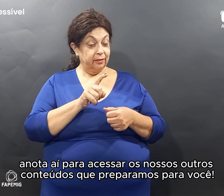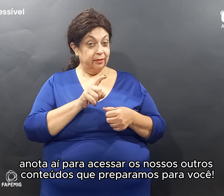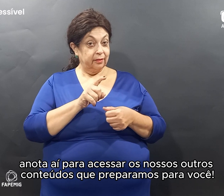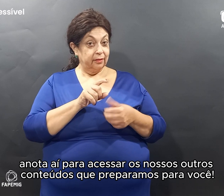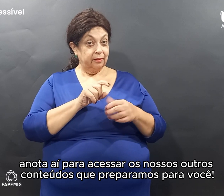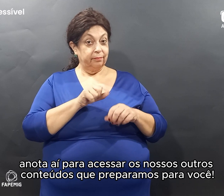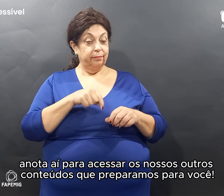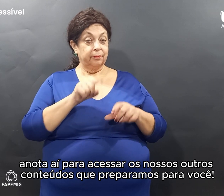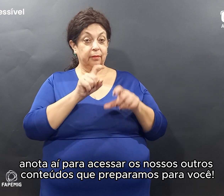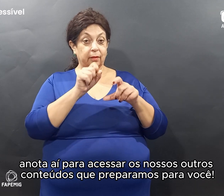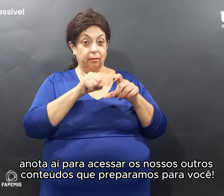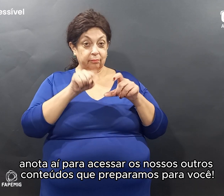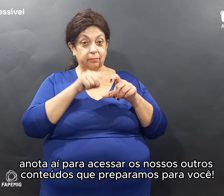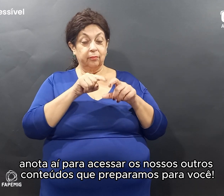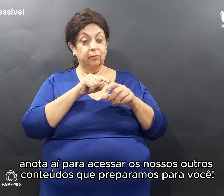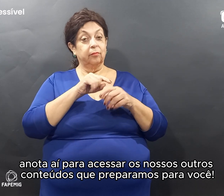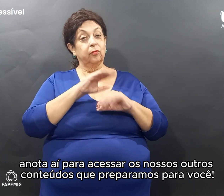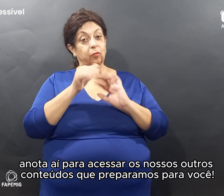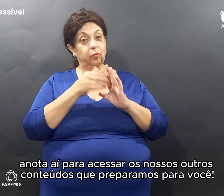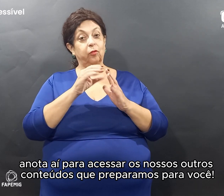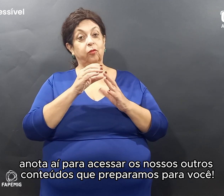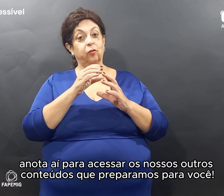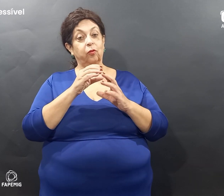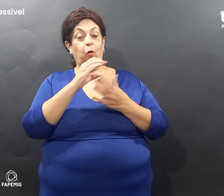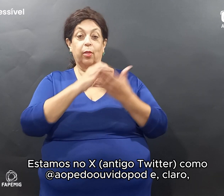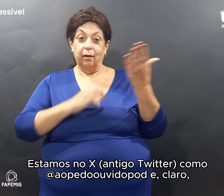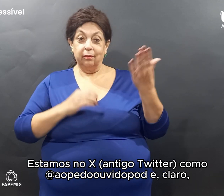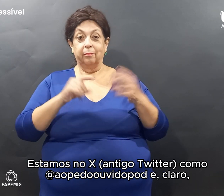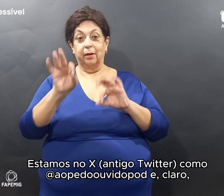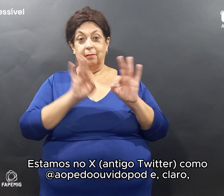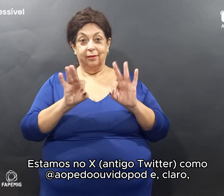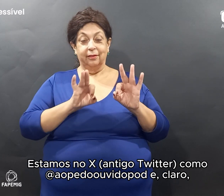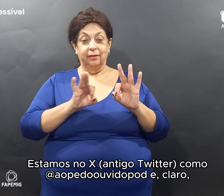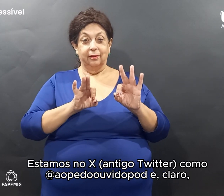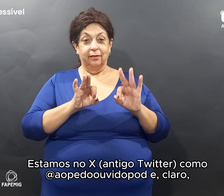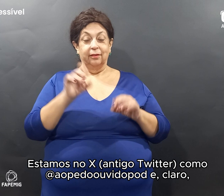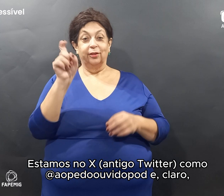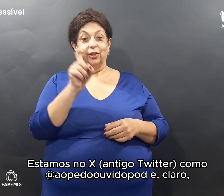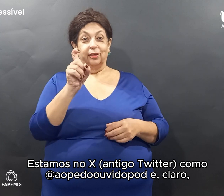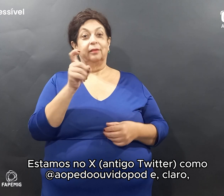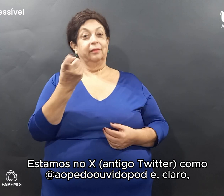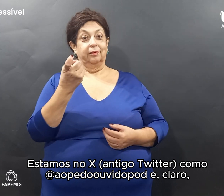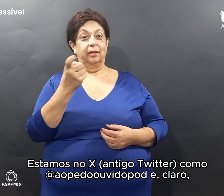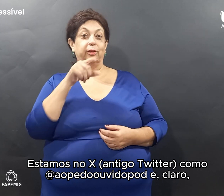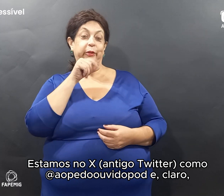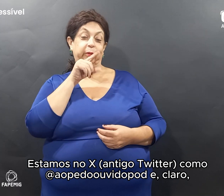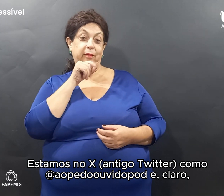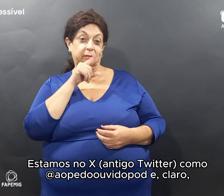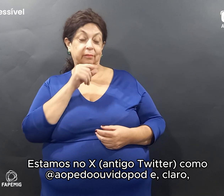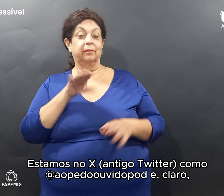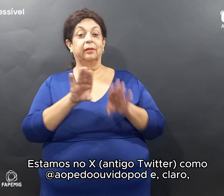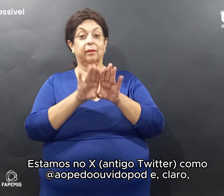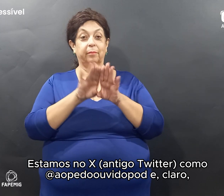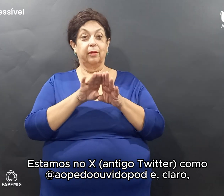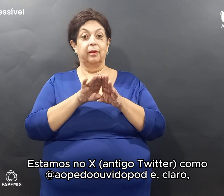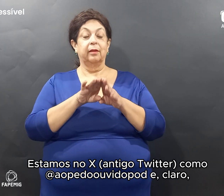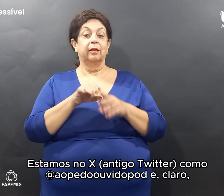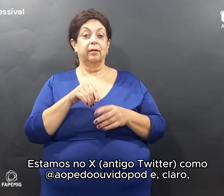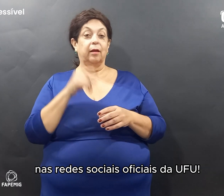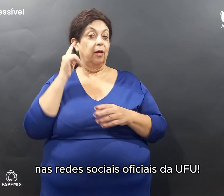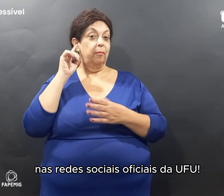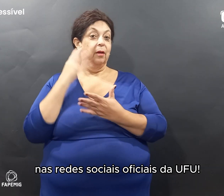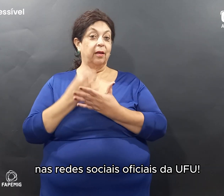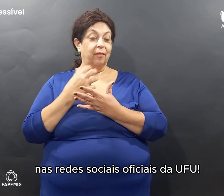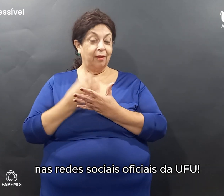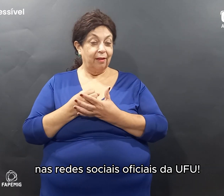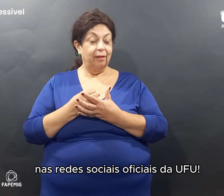para acessar os nossos outros conteúdos que preparamos para você. Estamos no X, antigo Twitter, como Ao Pé do Ouvido Pod. E claro,